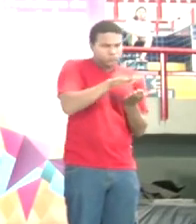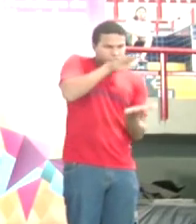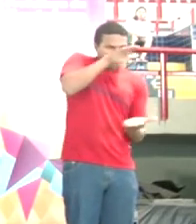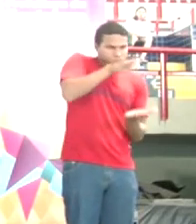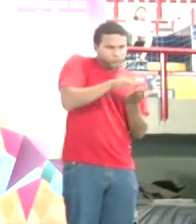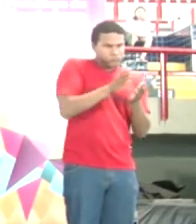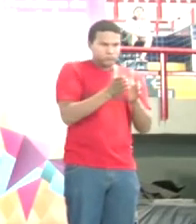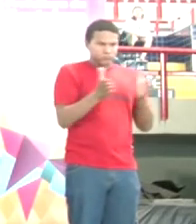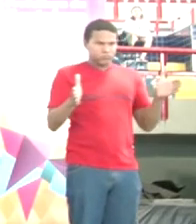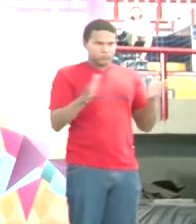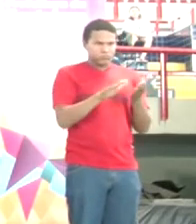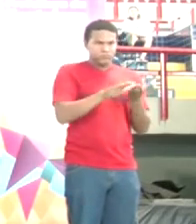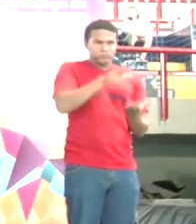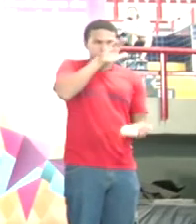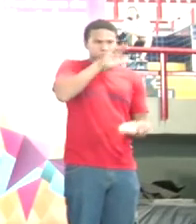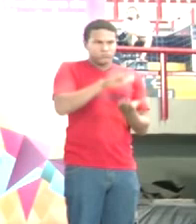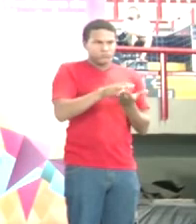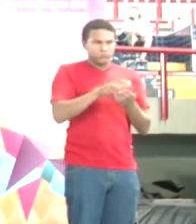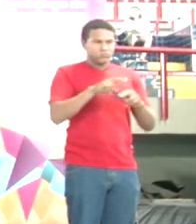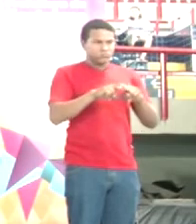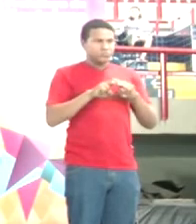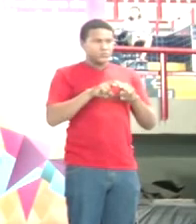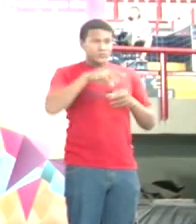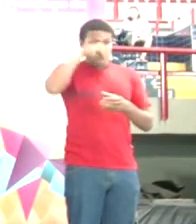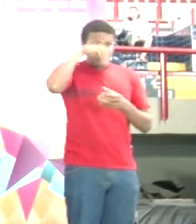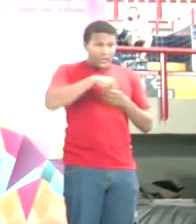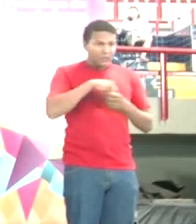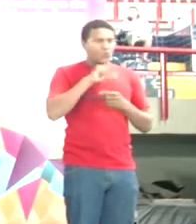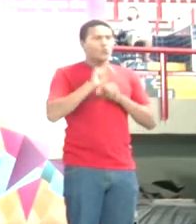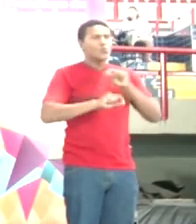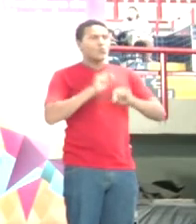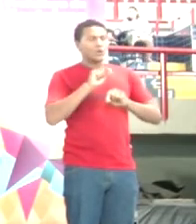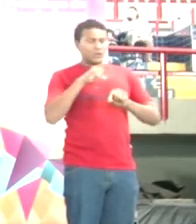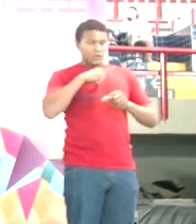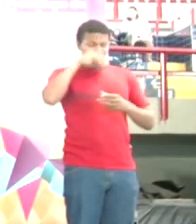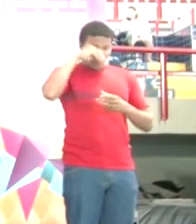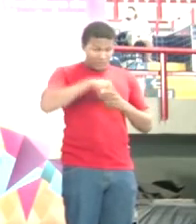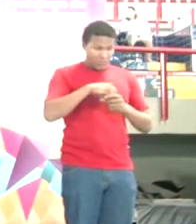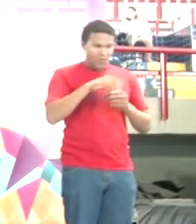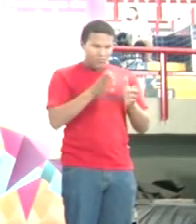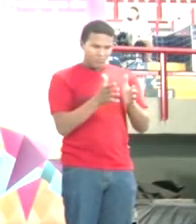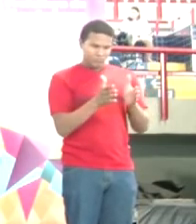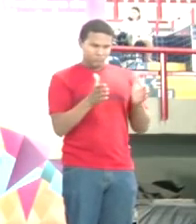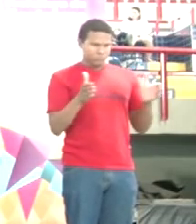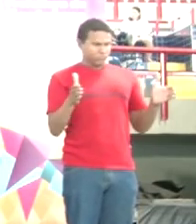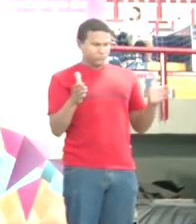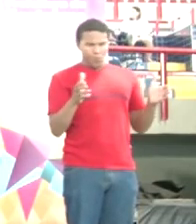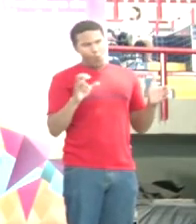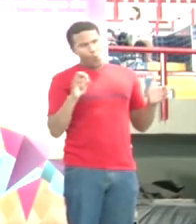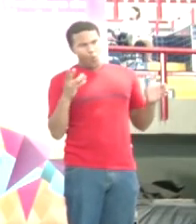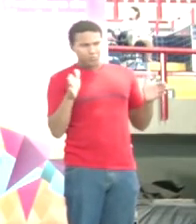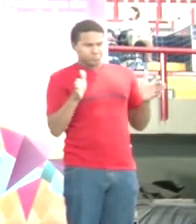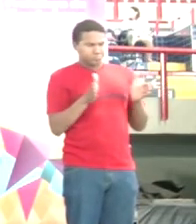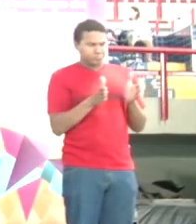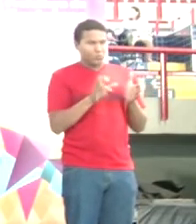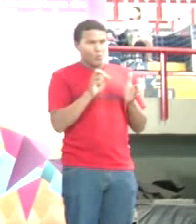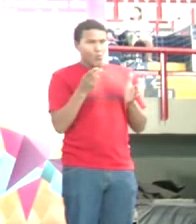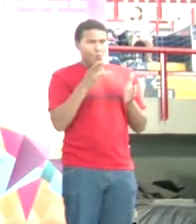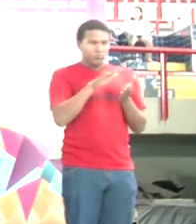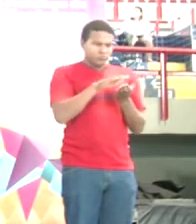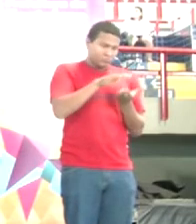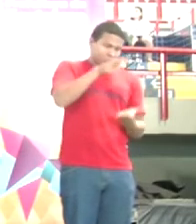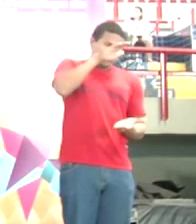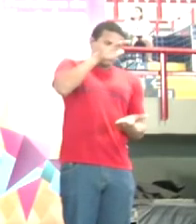espacial, toda a região do espaço que aquela aquele sólido ocupa,